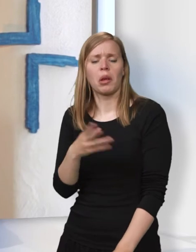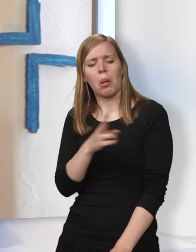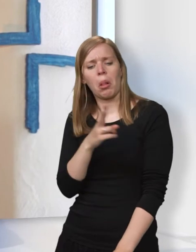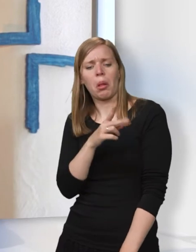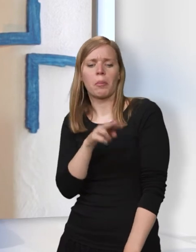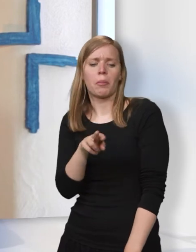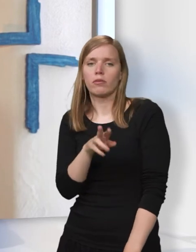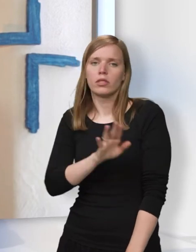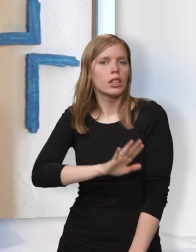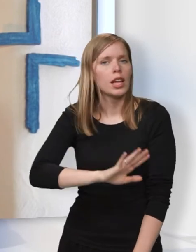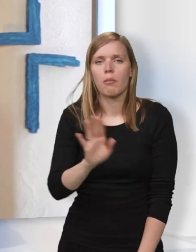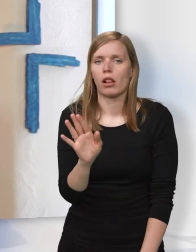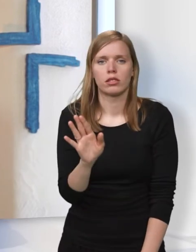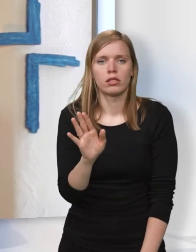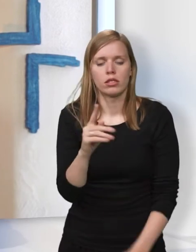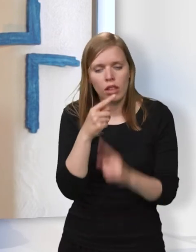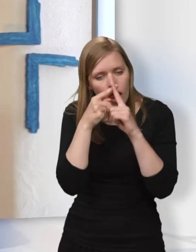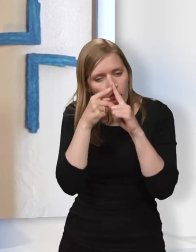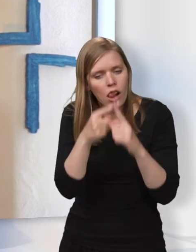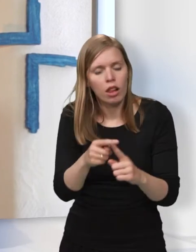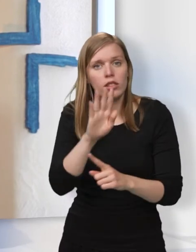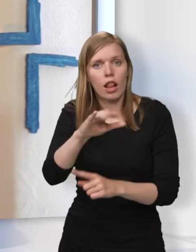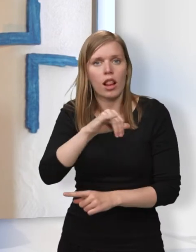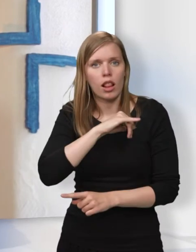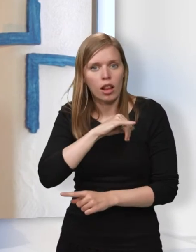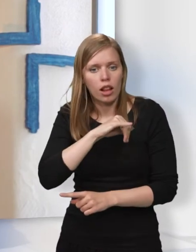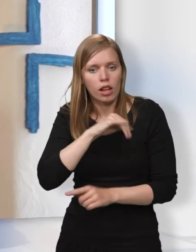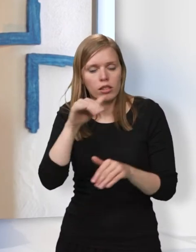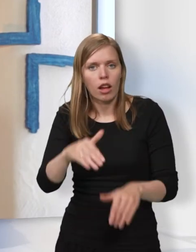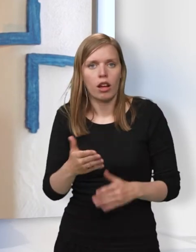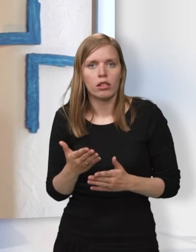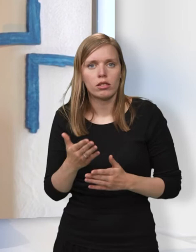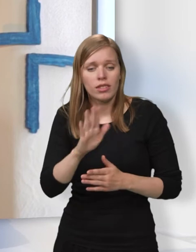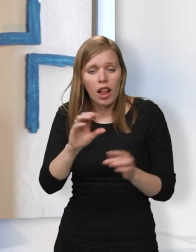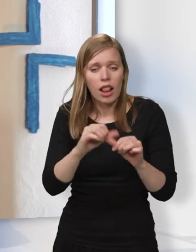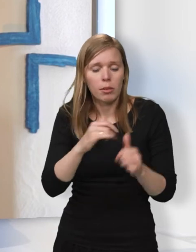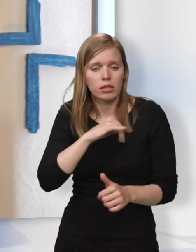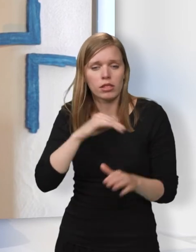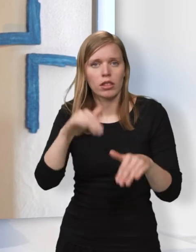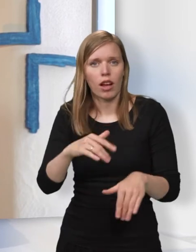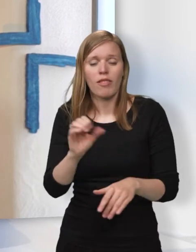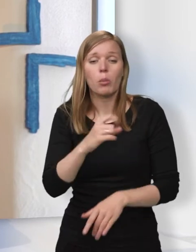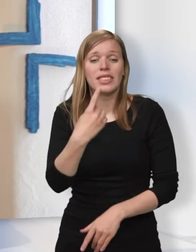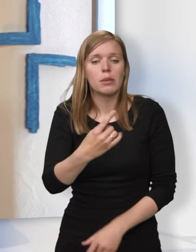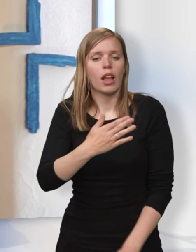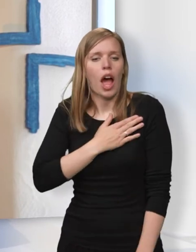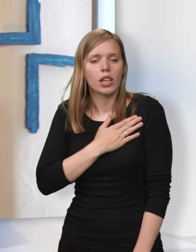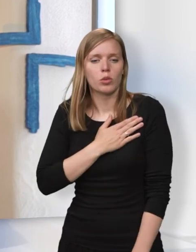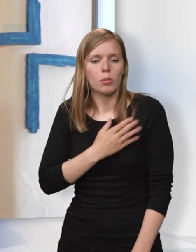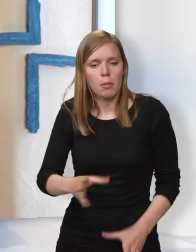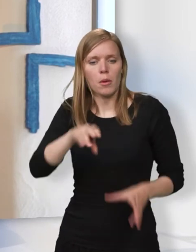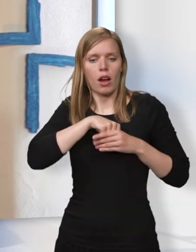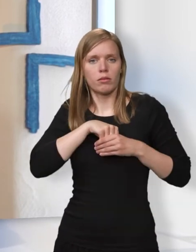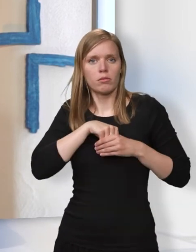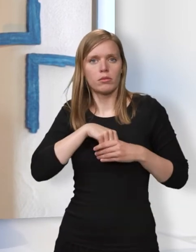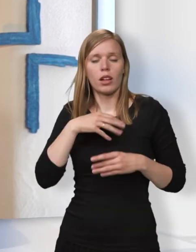und nebenhin, sondern ich interessiere mich für euch, weil ihr mein Eigentum seid. Und ich werde mich um euch kümmern,